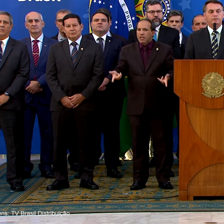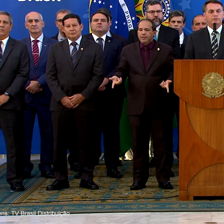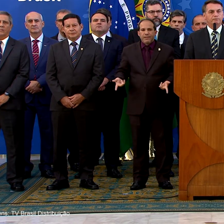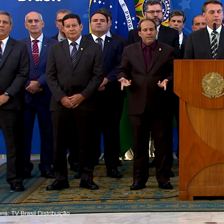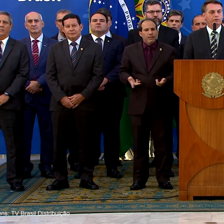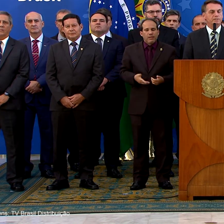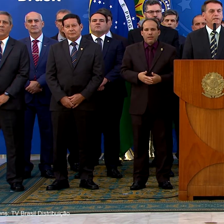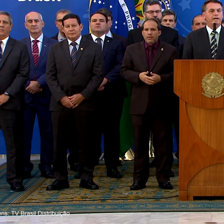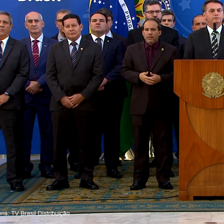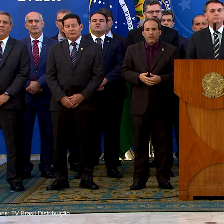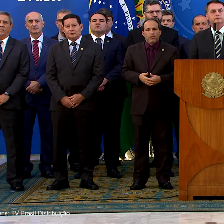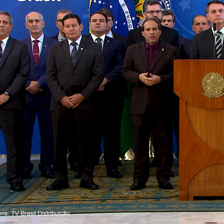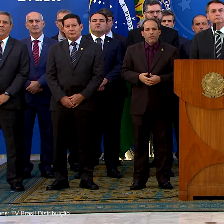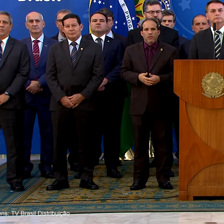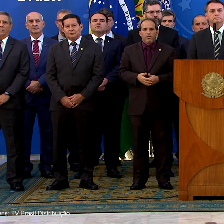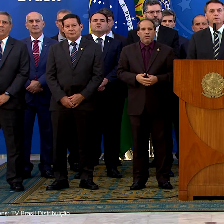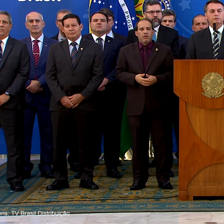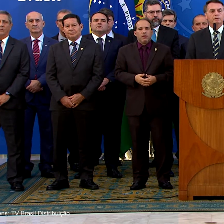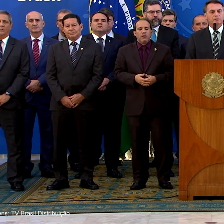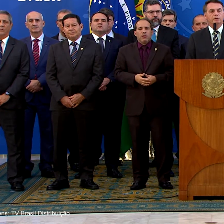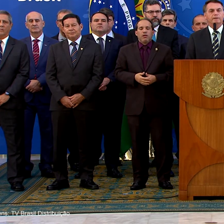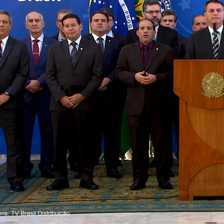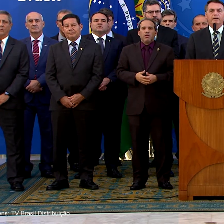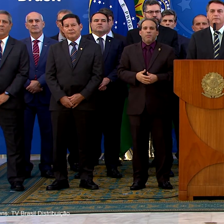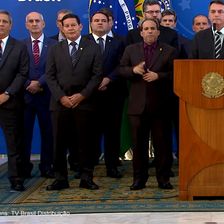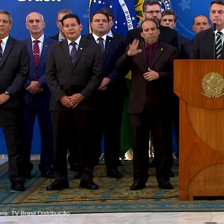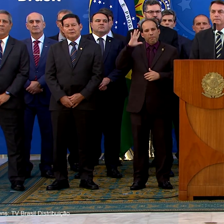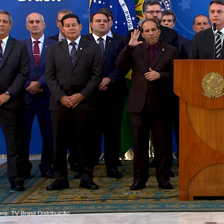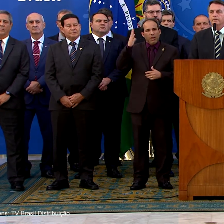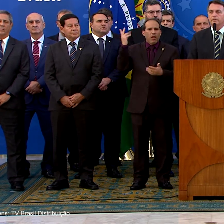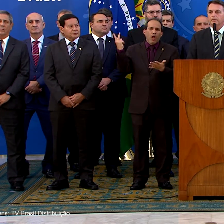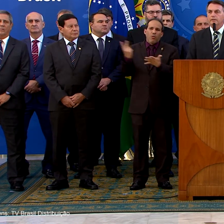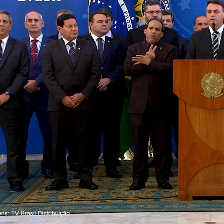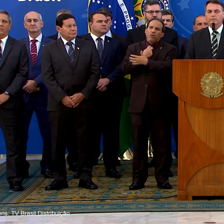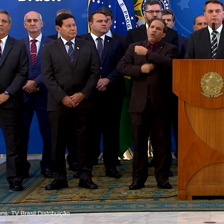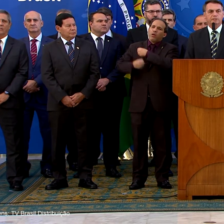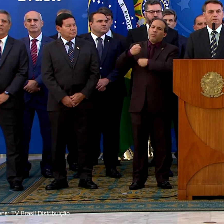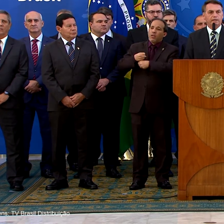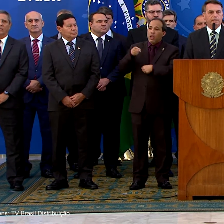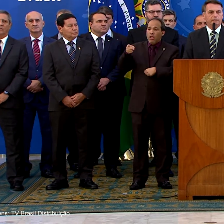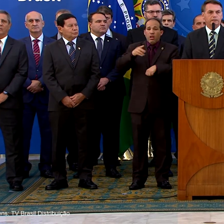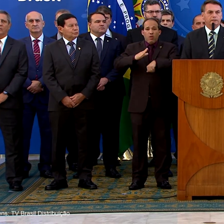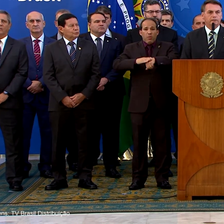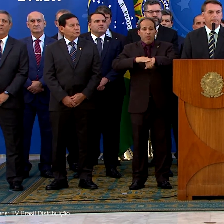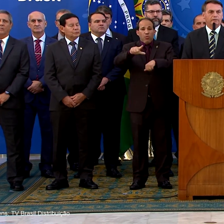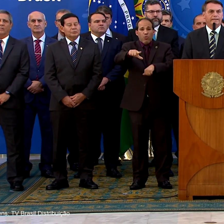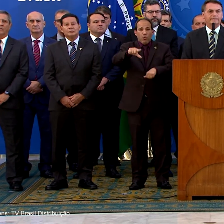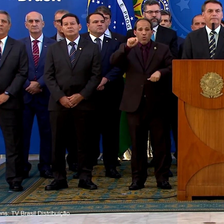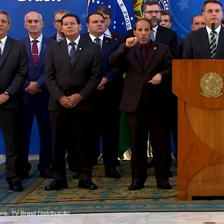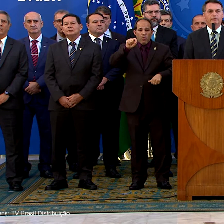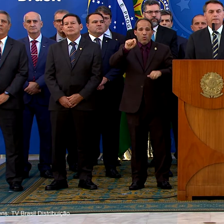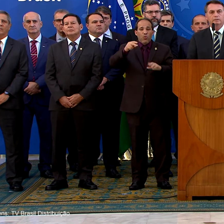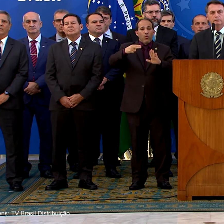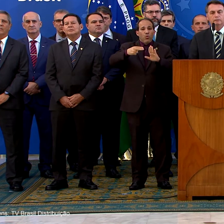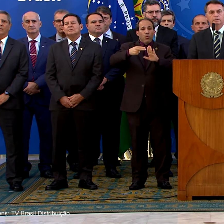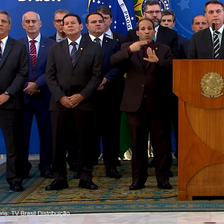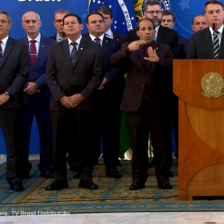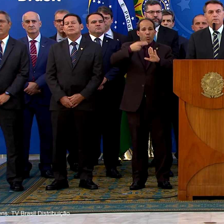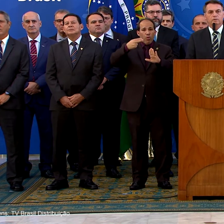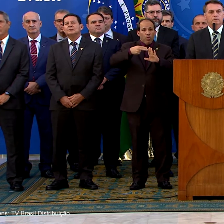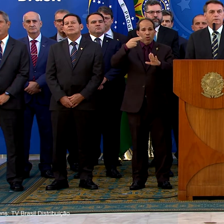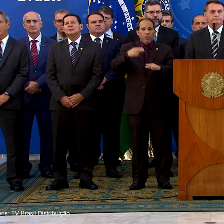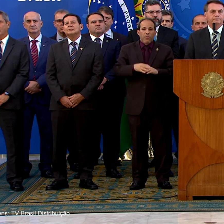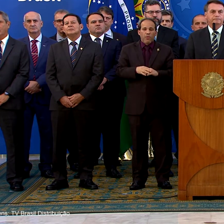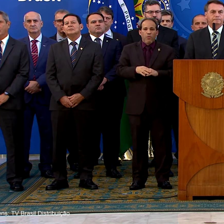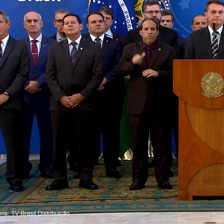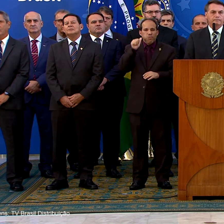é o fato que foi anunciado muito nisso ano passado ele não viu a senhora bilionário sabor